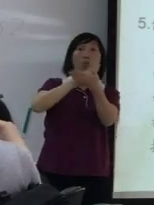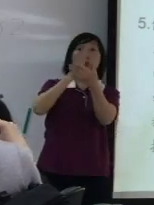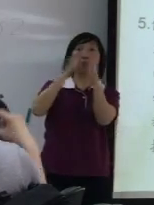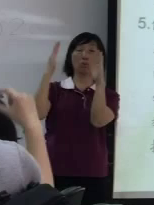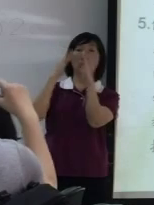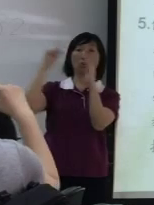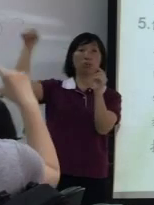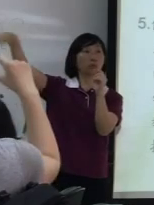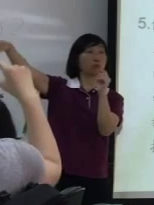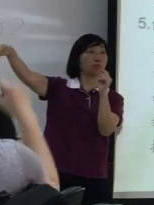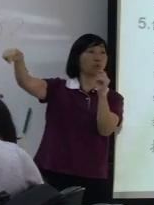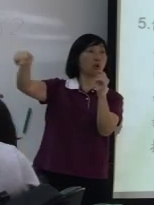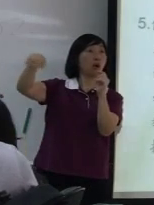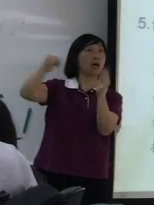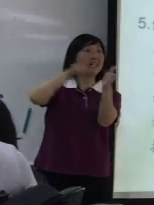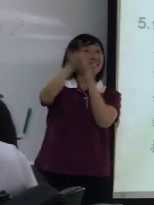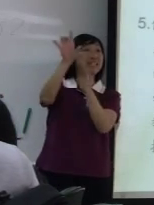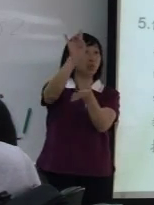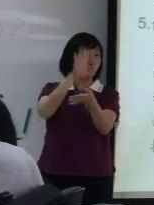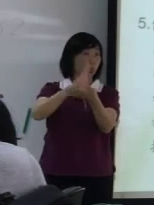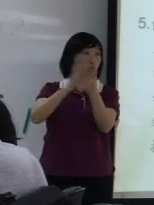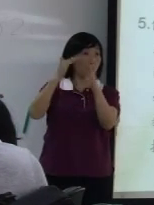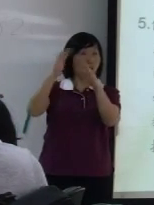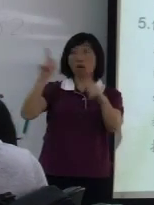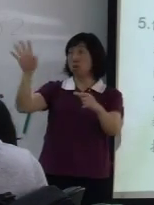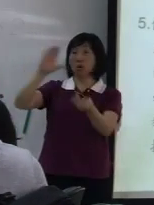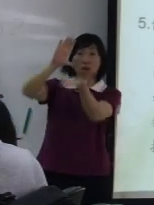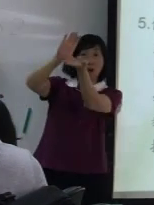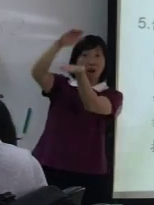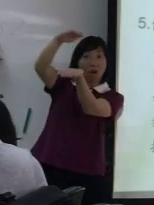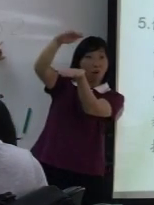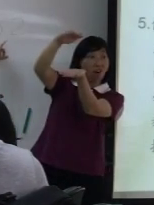特教系图有一本这么厚的